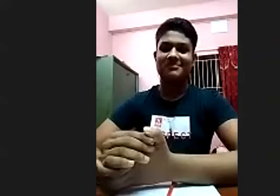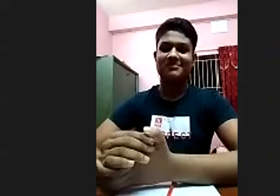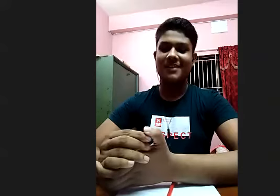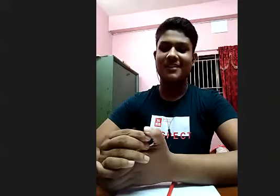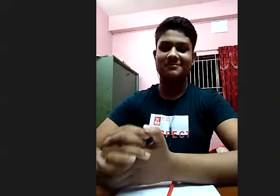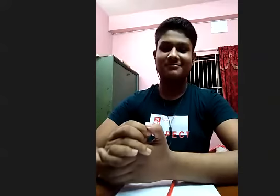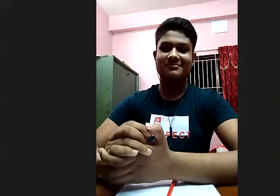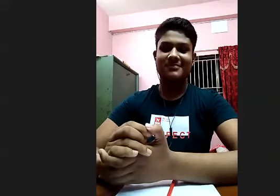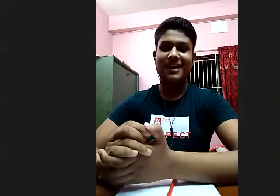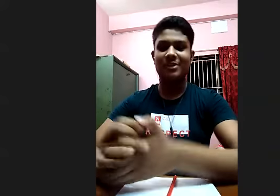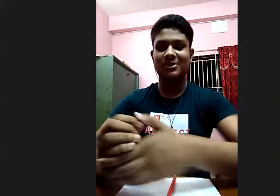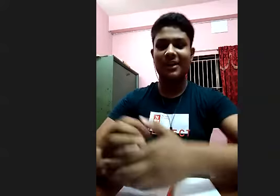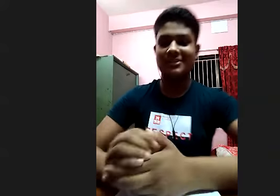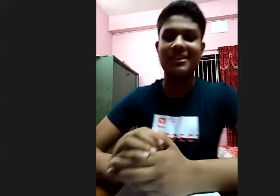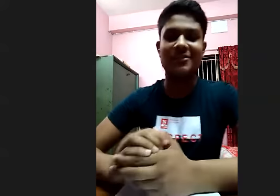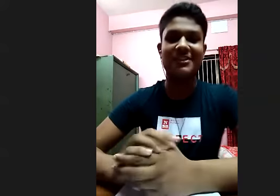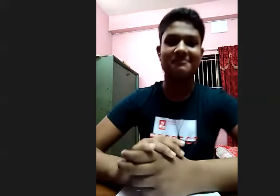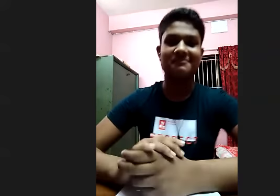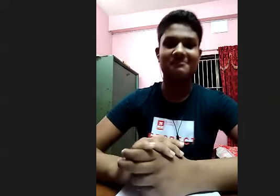ব্রাদার I also understand everything.